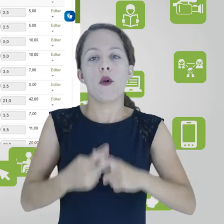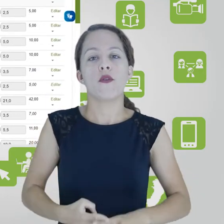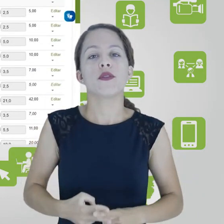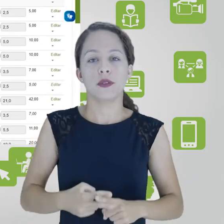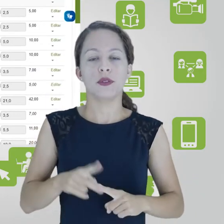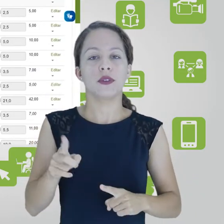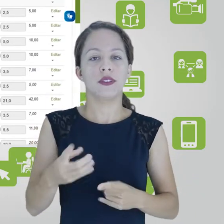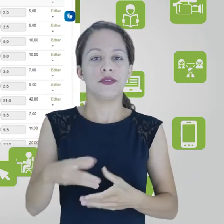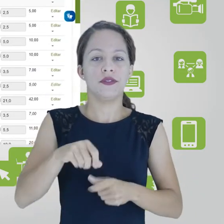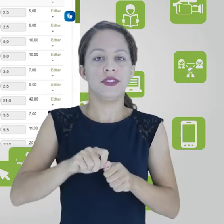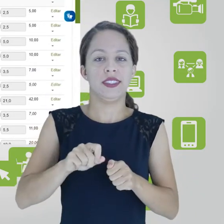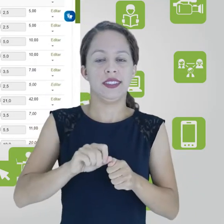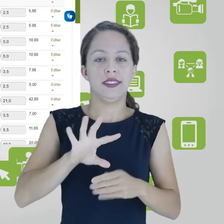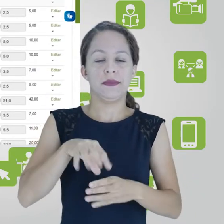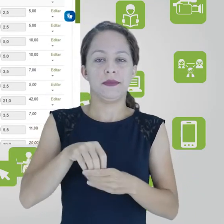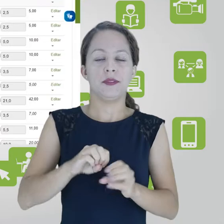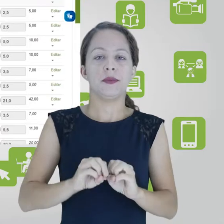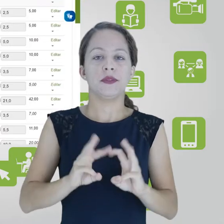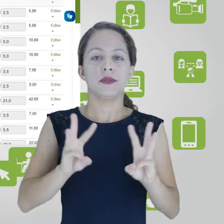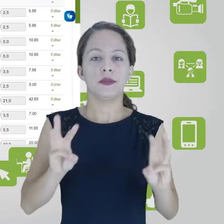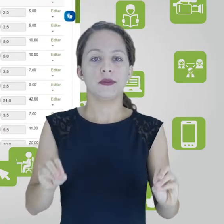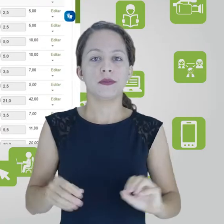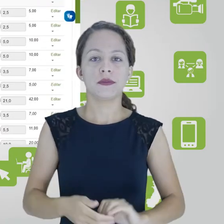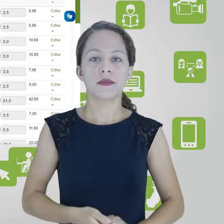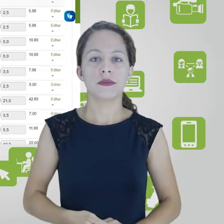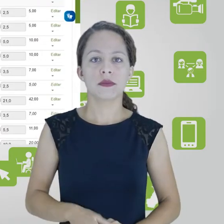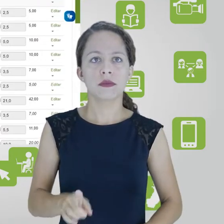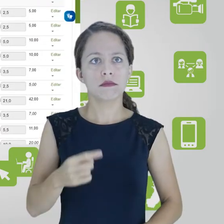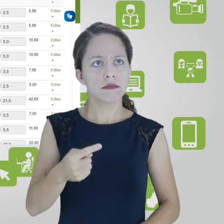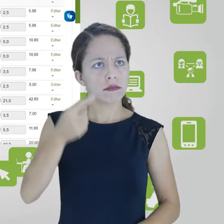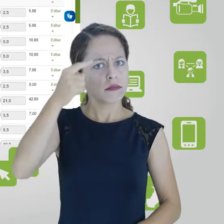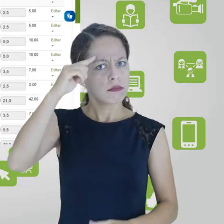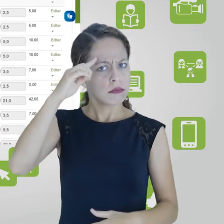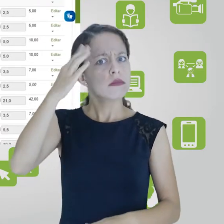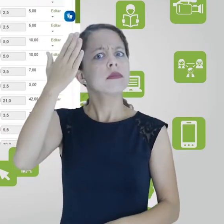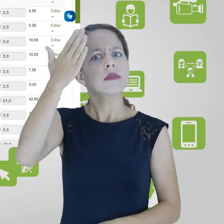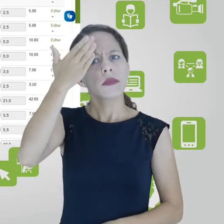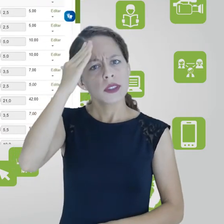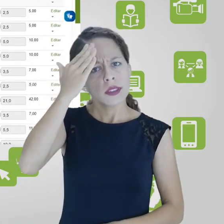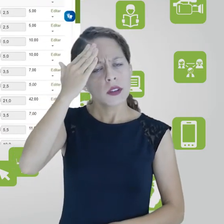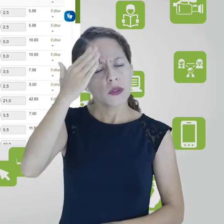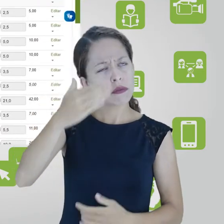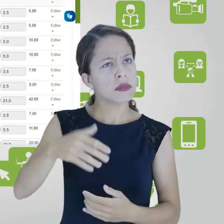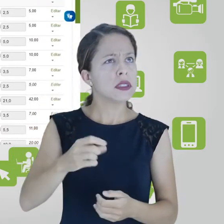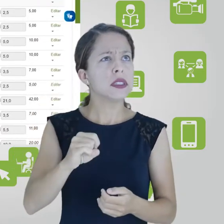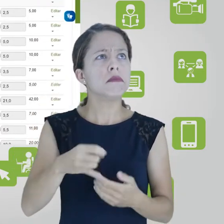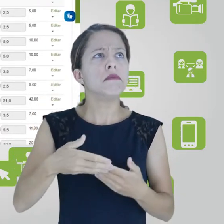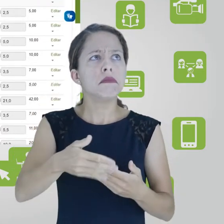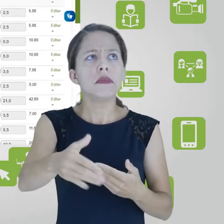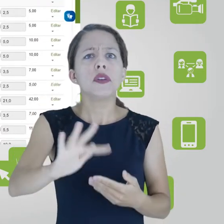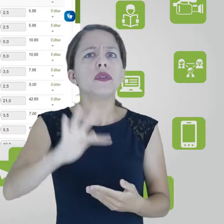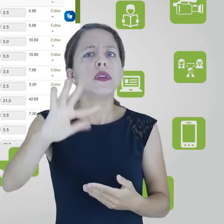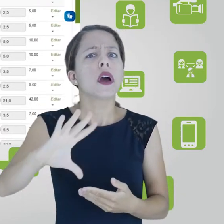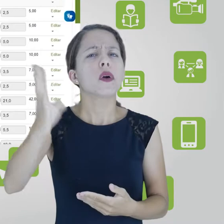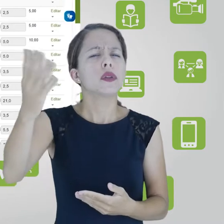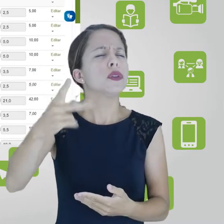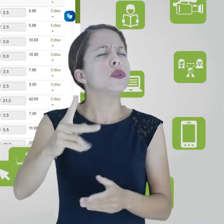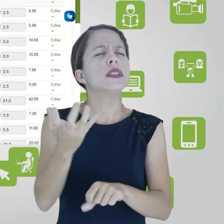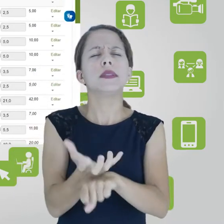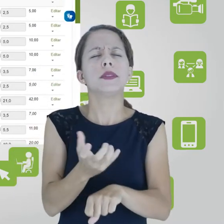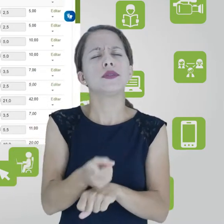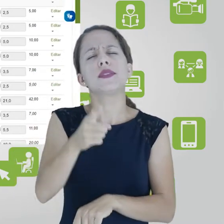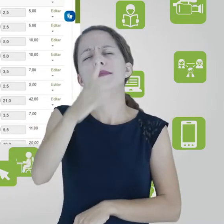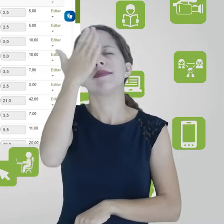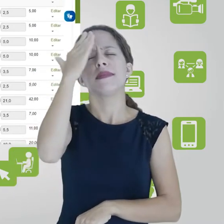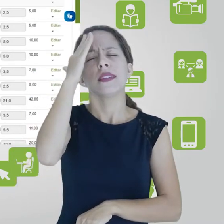é a configuração que a gente vai fazer dentro do Moodle. Então, entendido isso, você consegue resolver